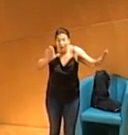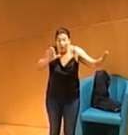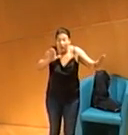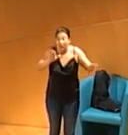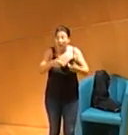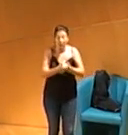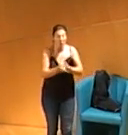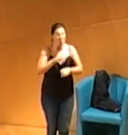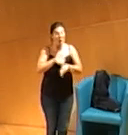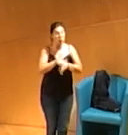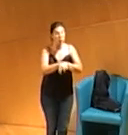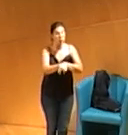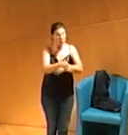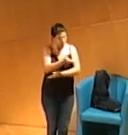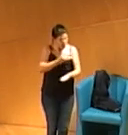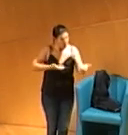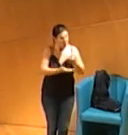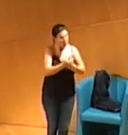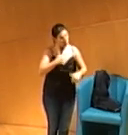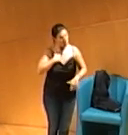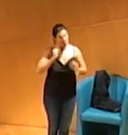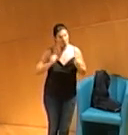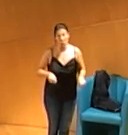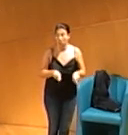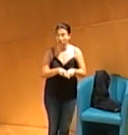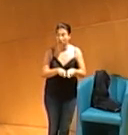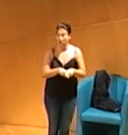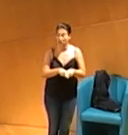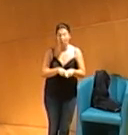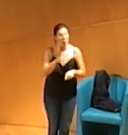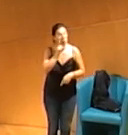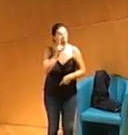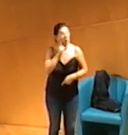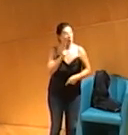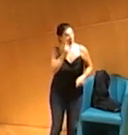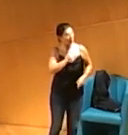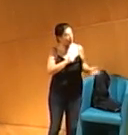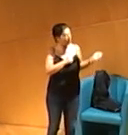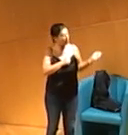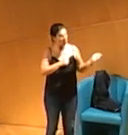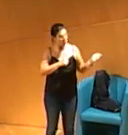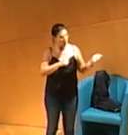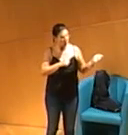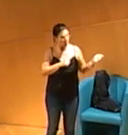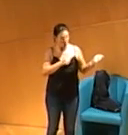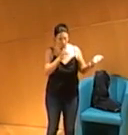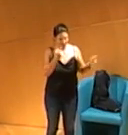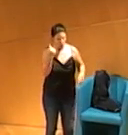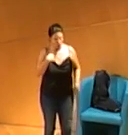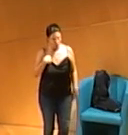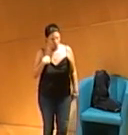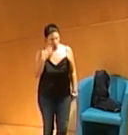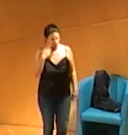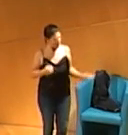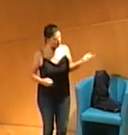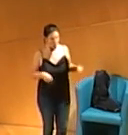C'est-à-dire que moi, pour que j'avance sur ce chemin avec ma fille, il faut aussi qu'on me tienne la main. C'est-à-dire que si je suis toute